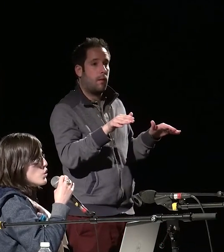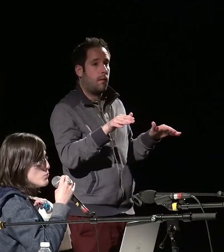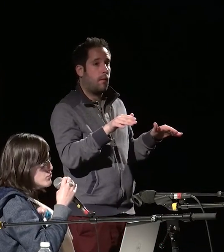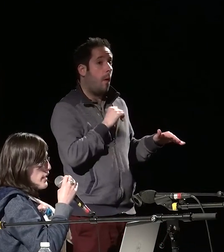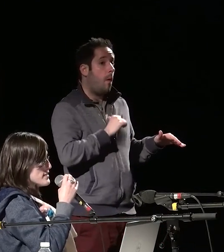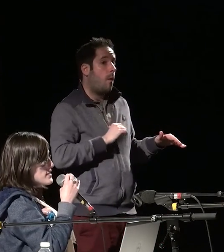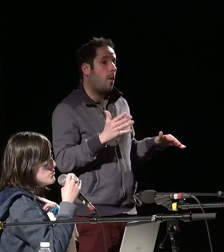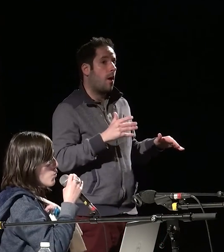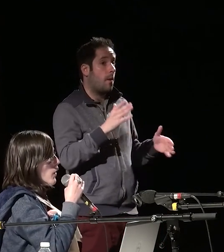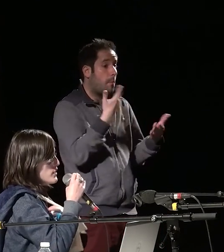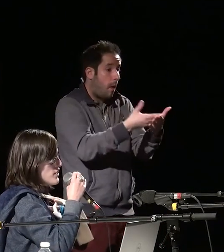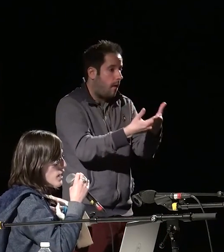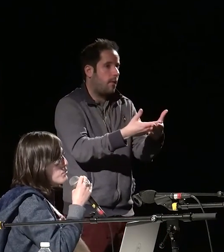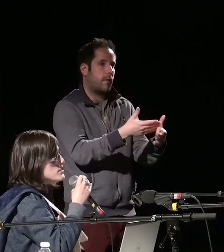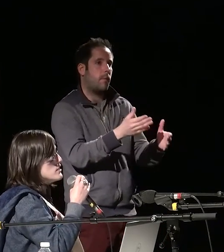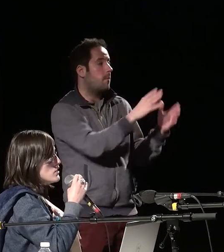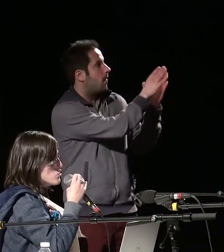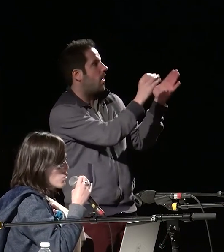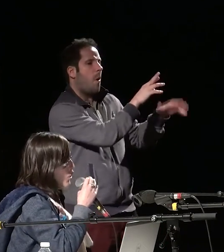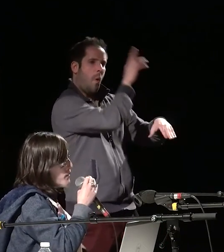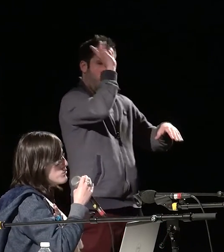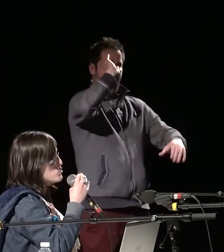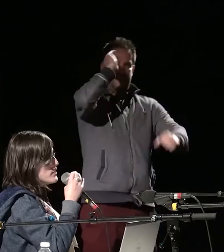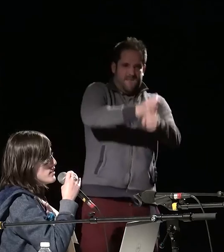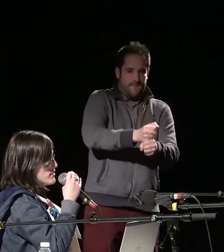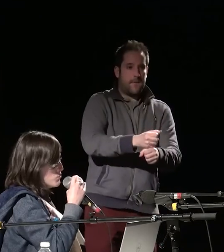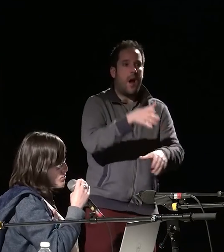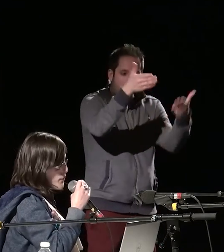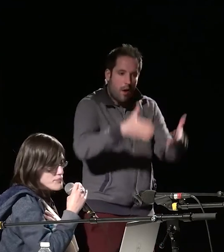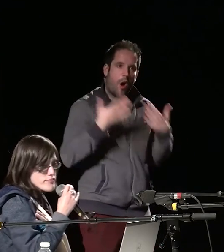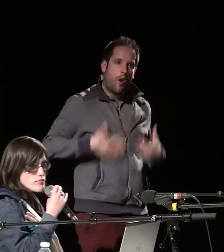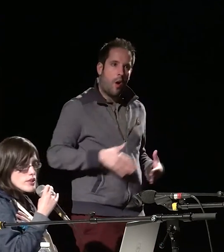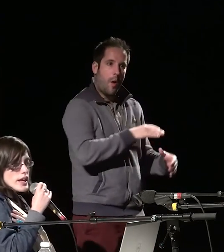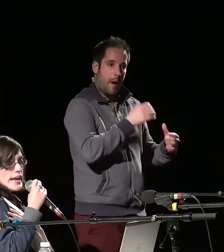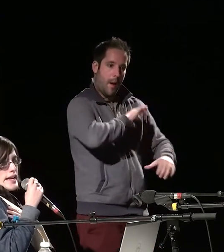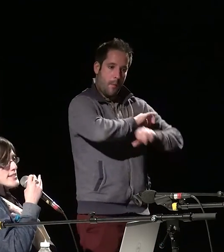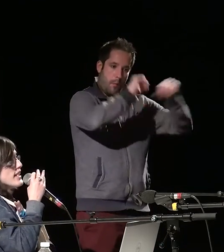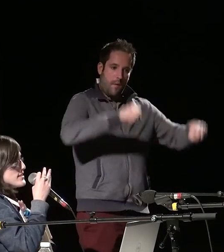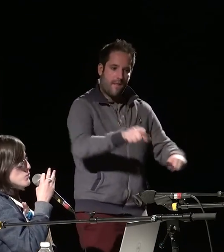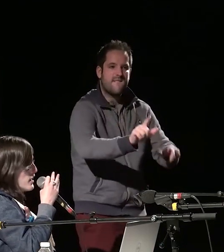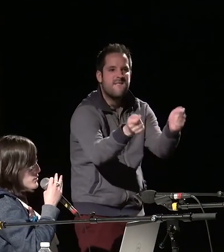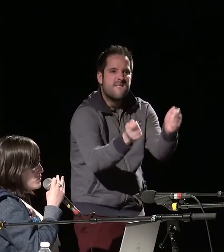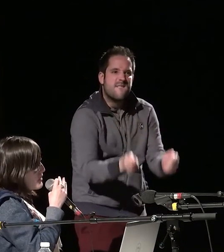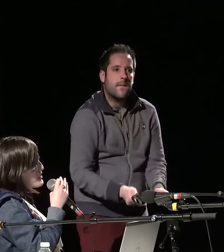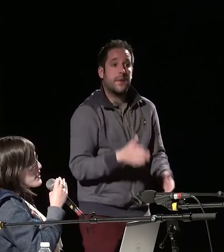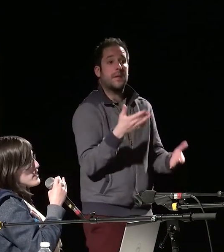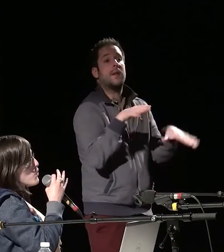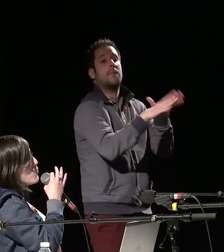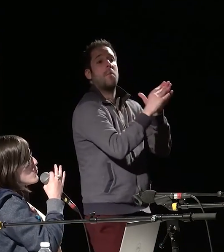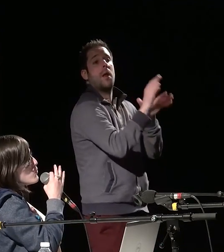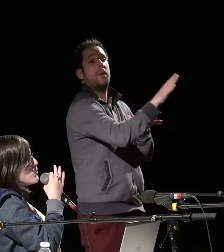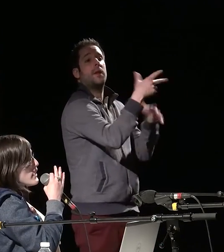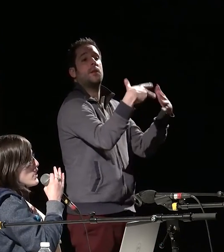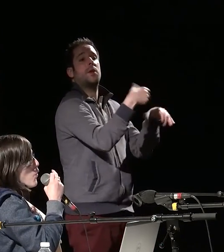forte, le pouvoir excessif du roi qui vient imposer sur le corps même du condamné son pouvoir. Ça, c'est le modèle du 18e siècle.